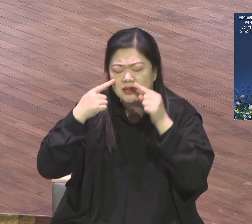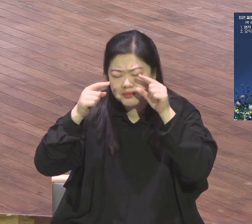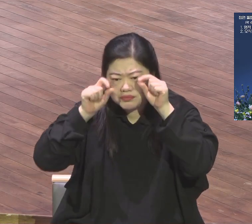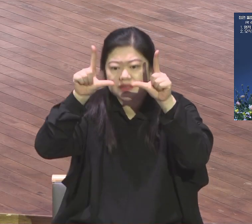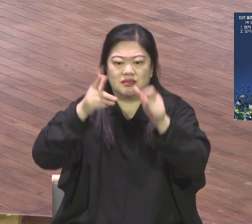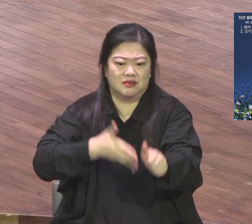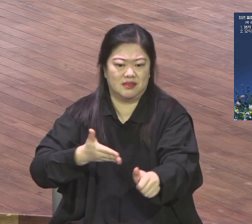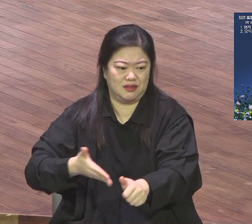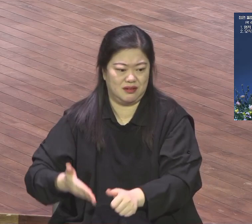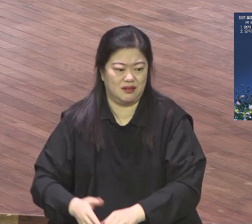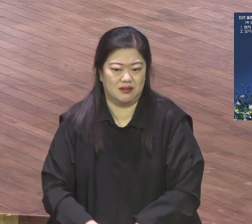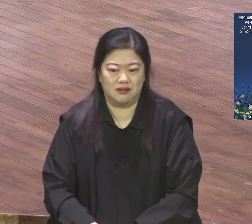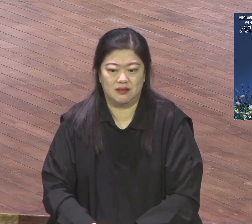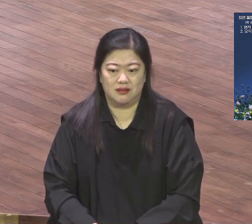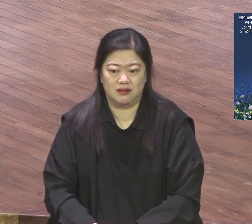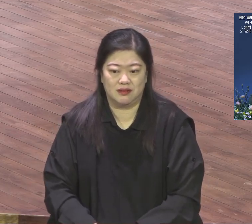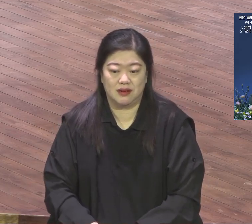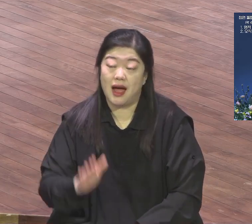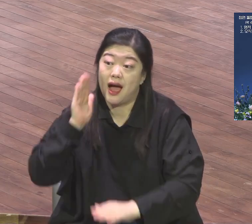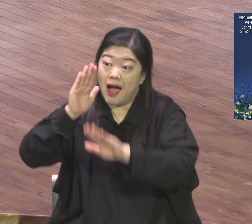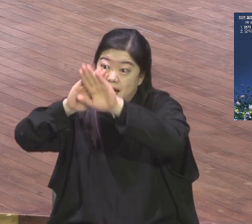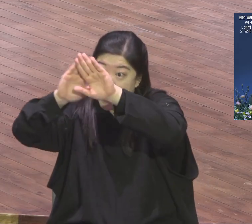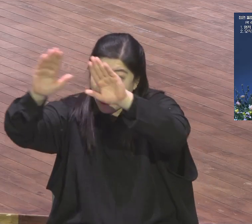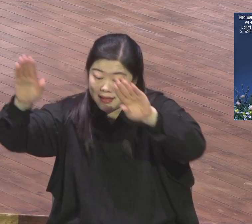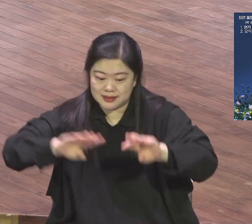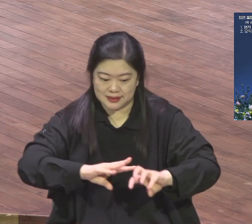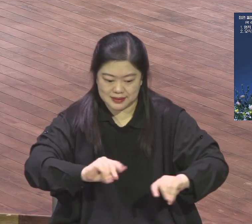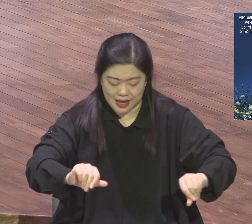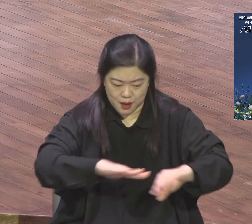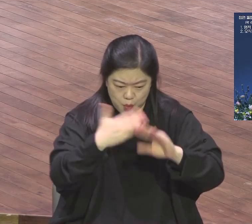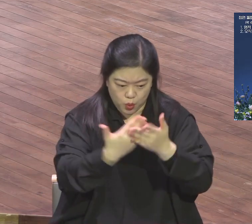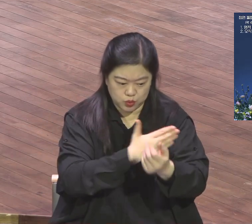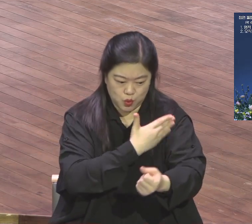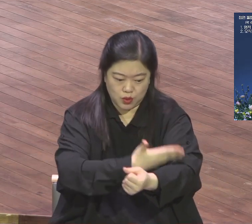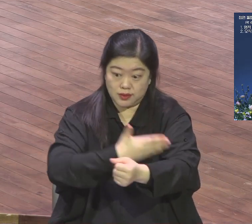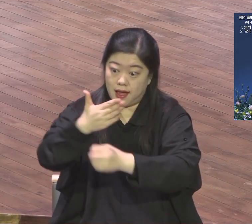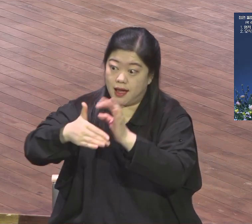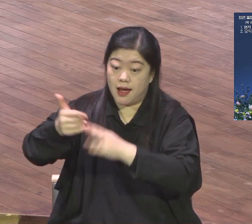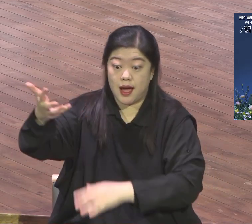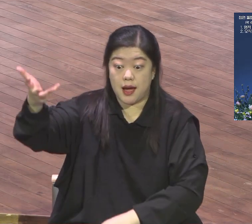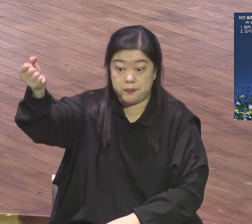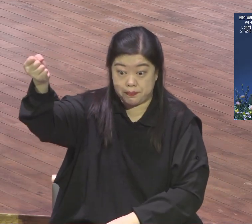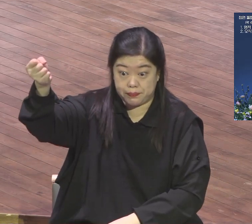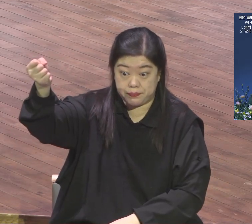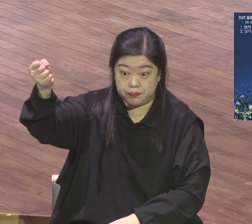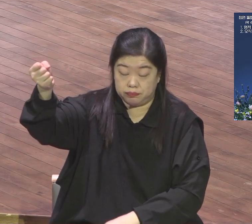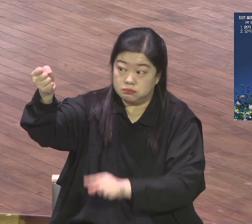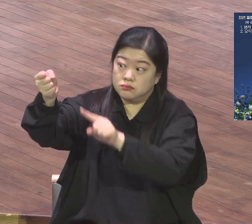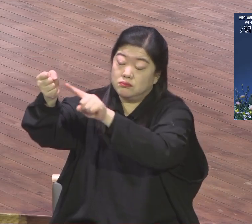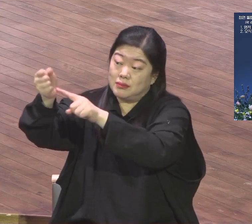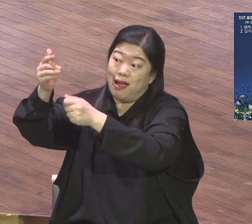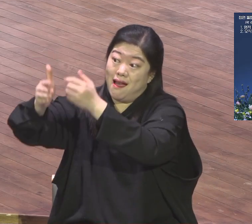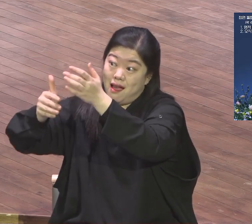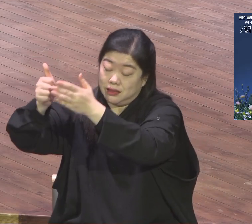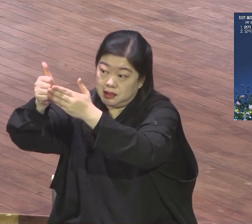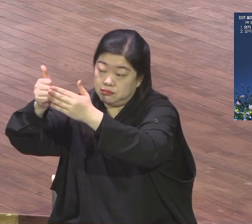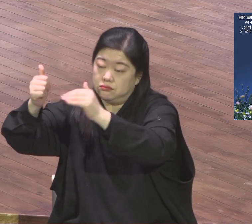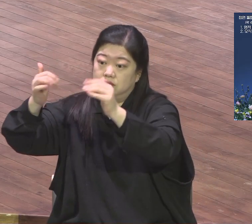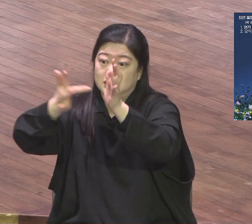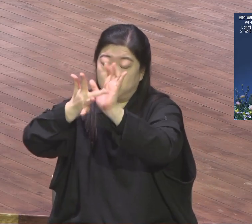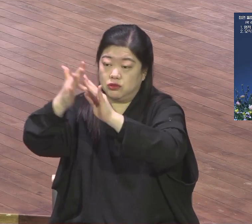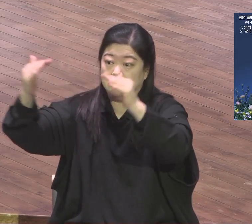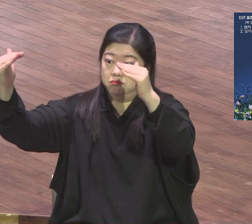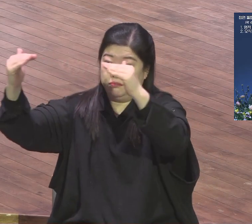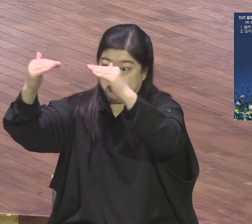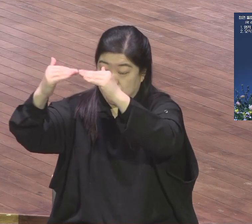하늘과 땅의 모든 권세를 가지신 예수님께서 지금 뭐요? 이 배에 갇혀 계시잖아요. 그 예수님